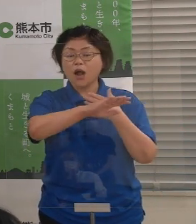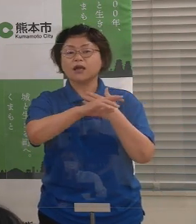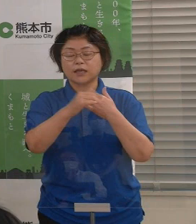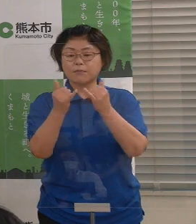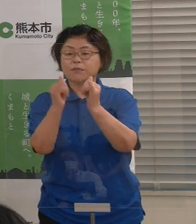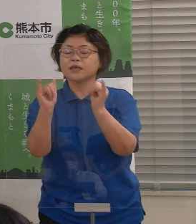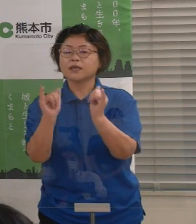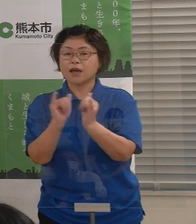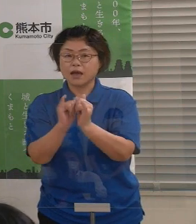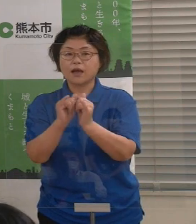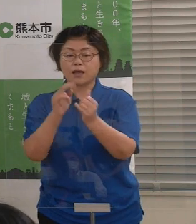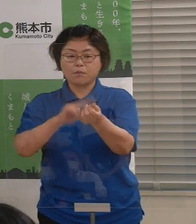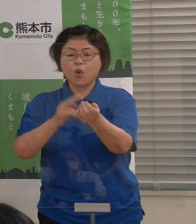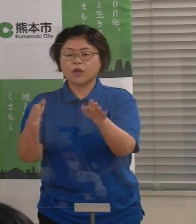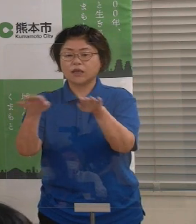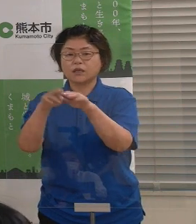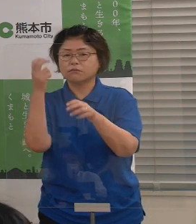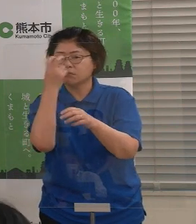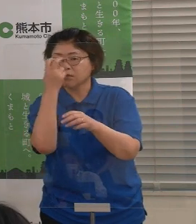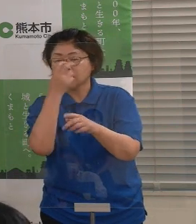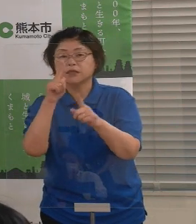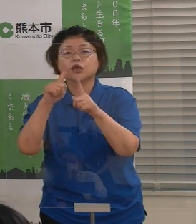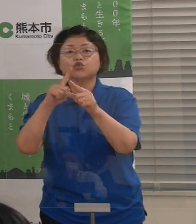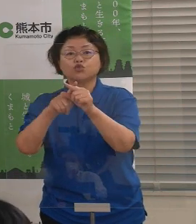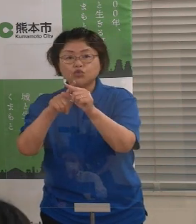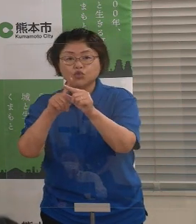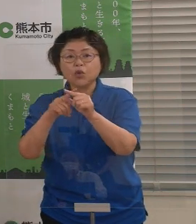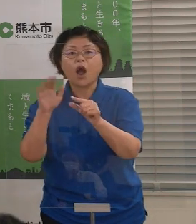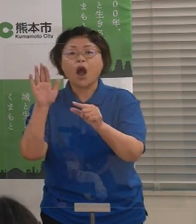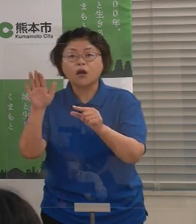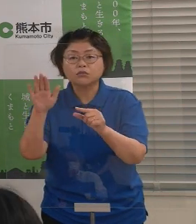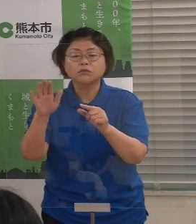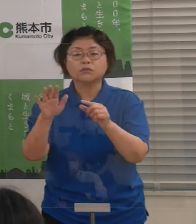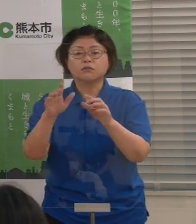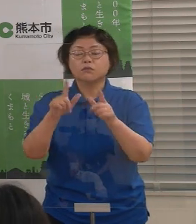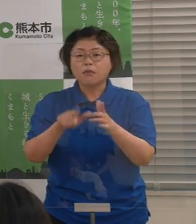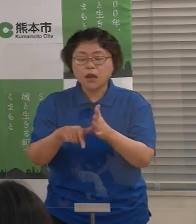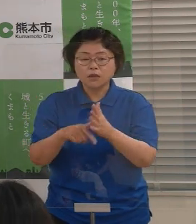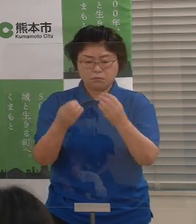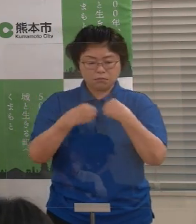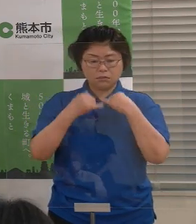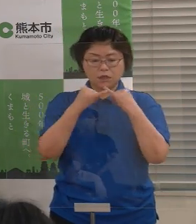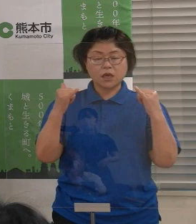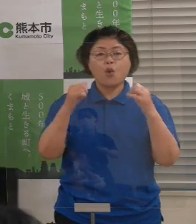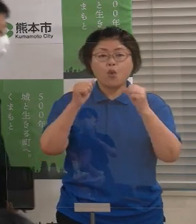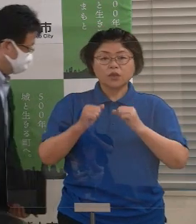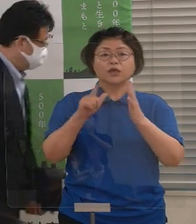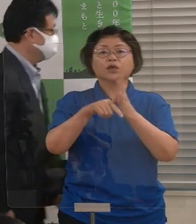ないものがありますので、これはまた入りましたら速報でお知らせいたします。以上です。